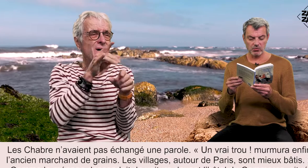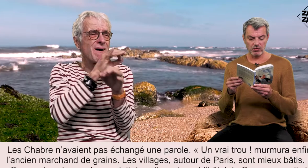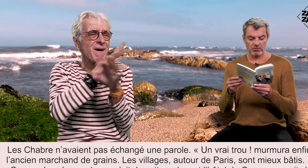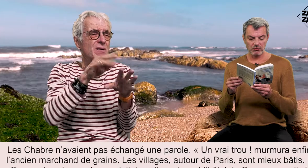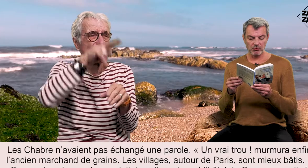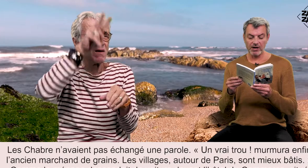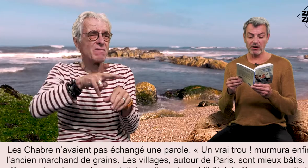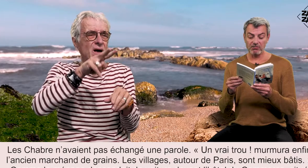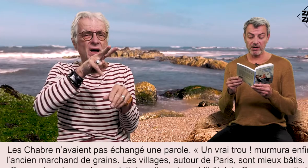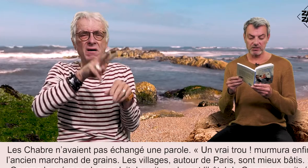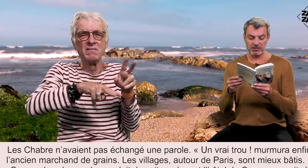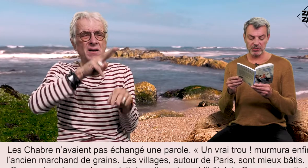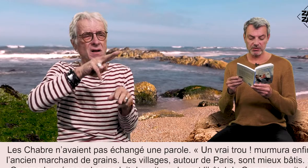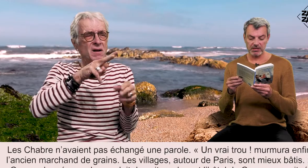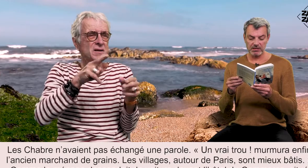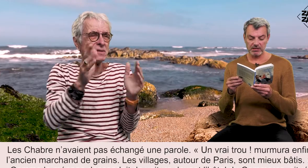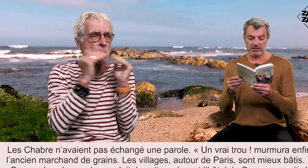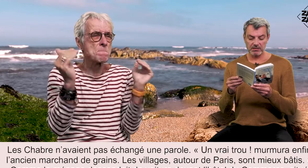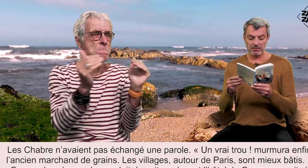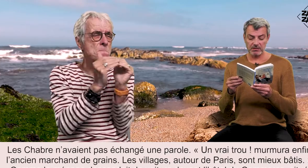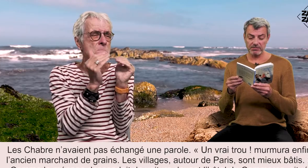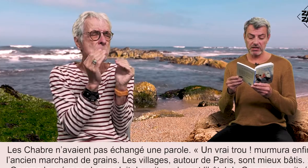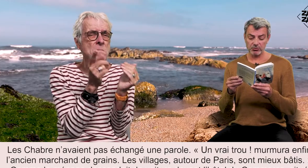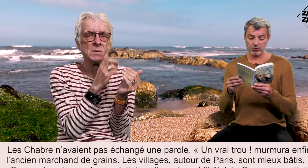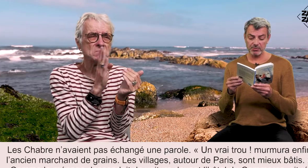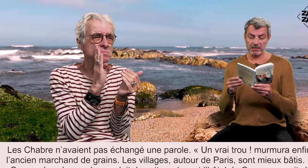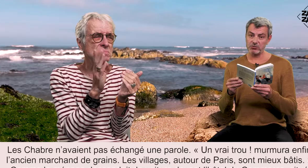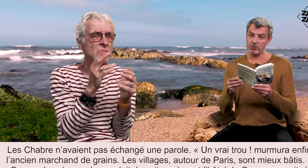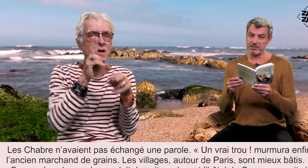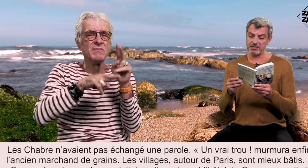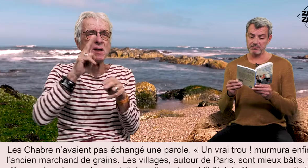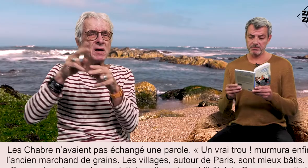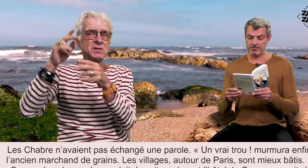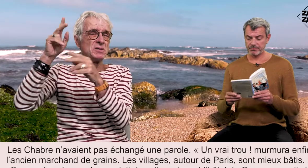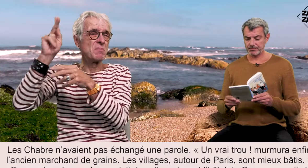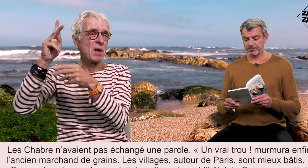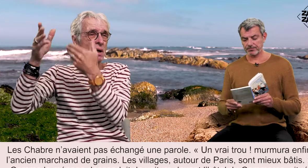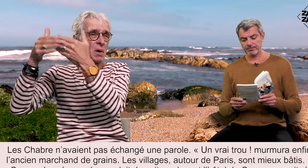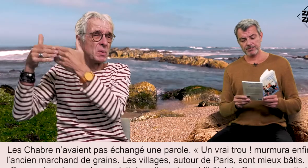vrai trou ! » murmura enfin l'ancien marchand de grains. « Les villages autour de Paris sont mieux bâtis.